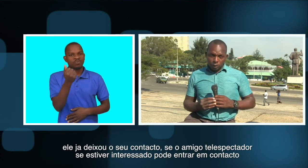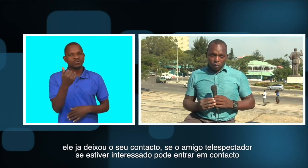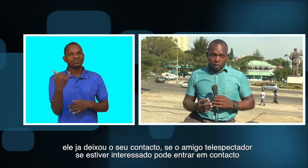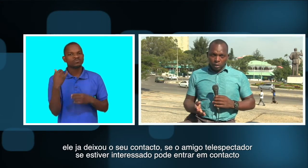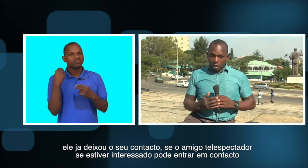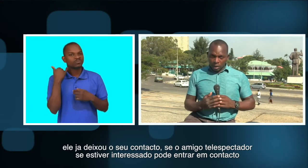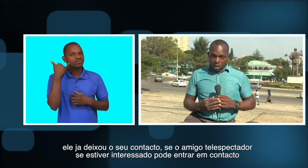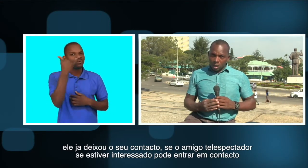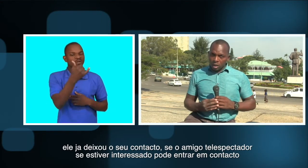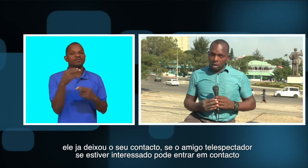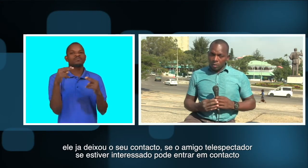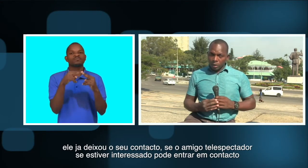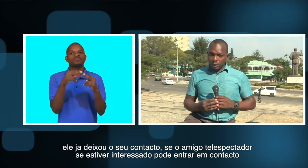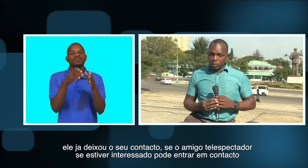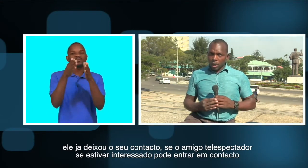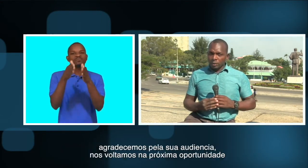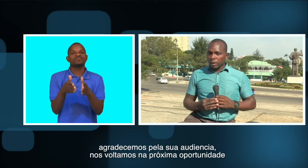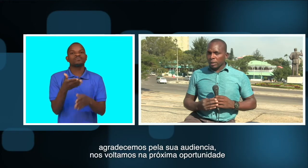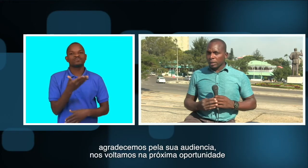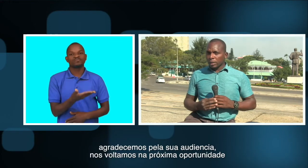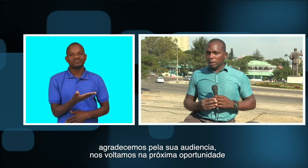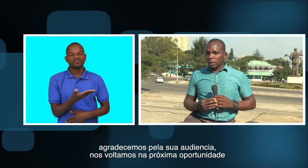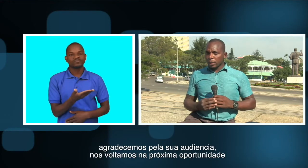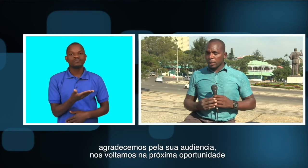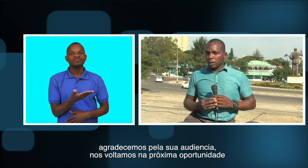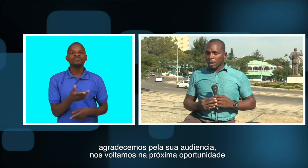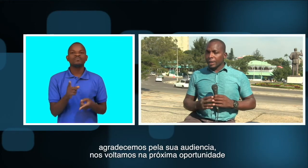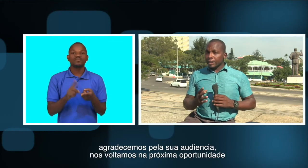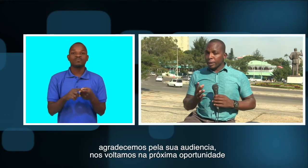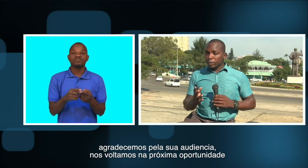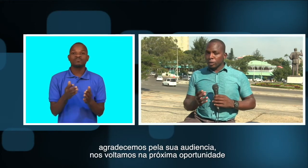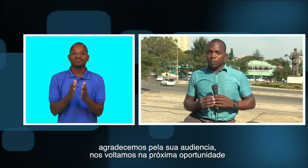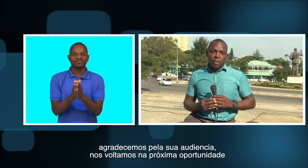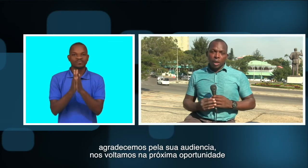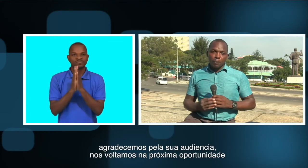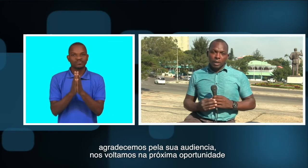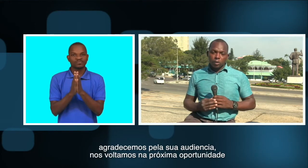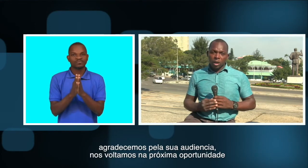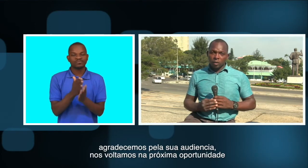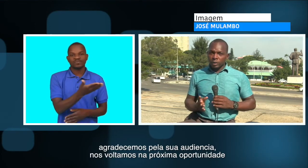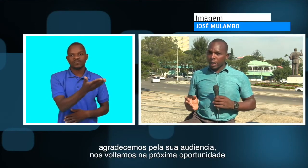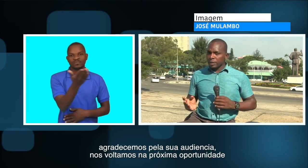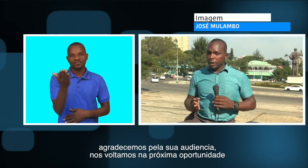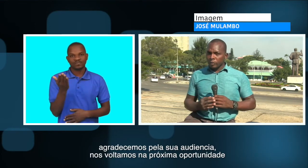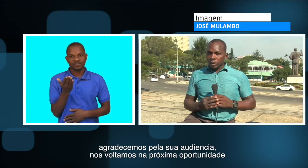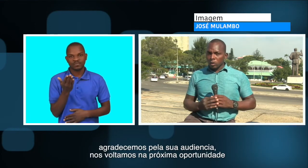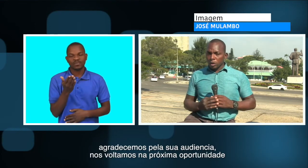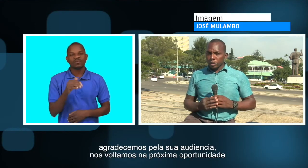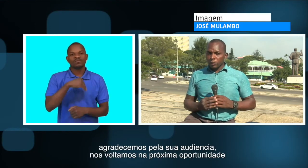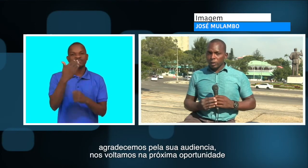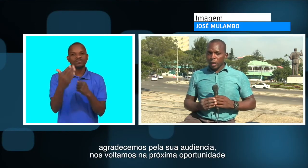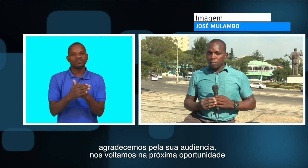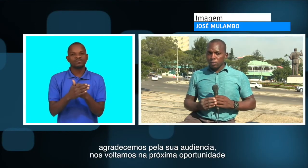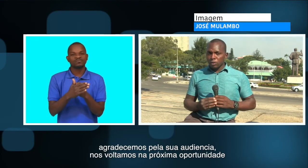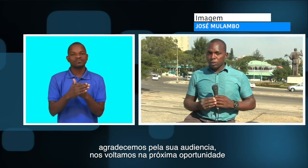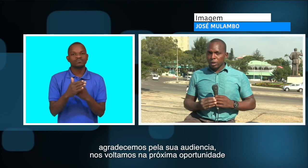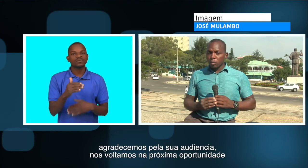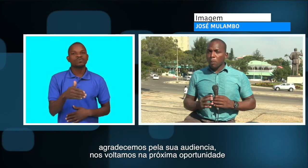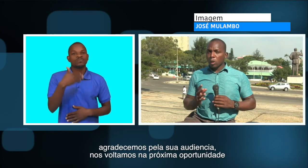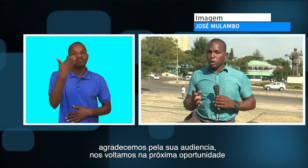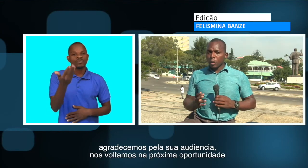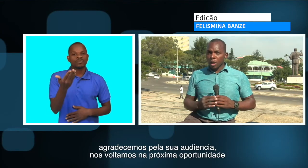interessado, pode contactar o Maurício, não é? E agradecermos pela sua audiência. Nós